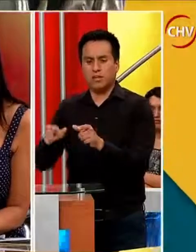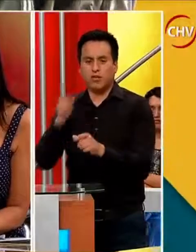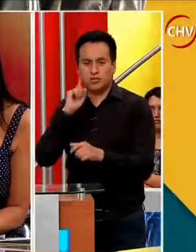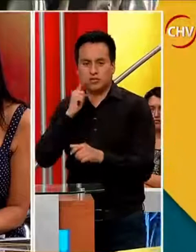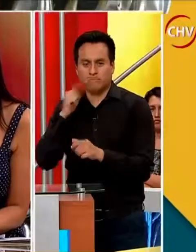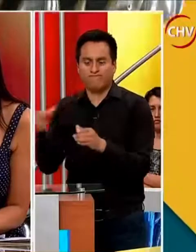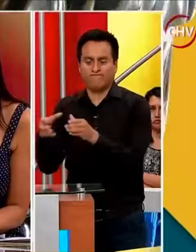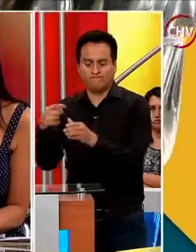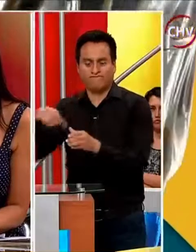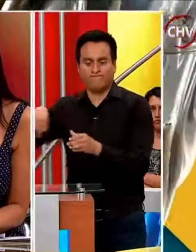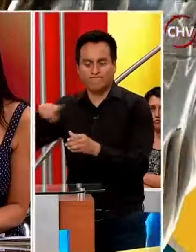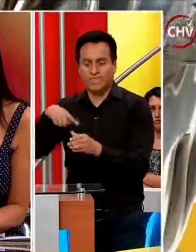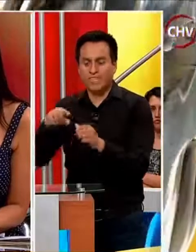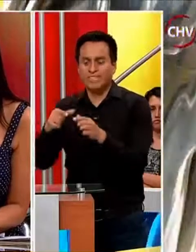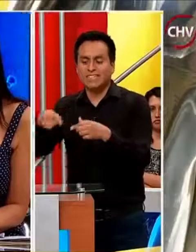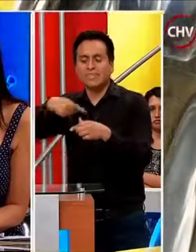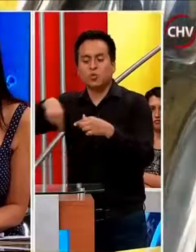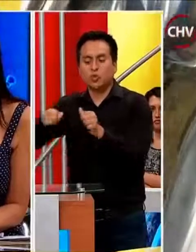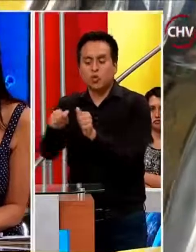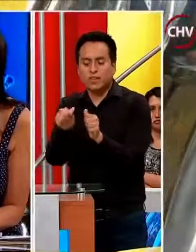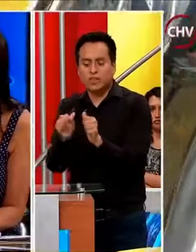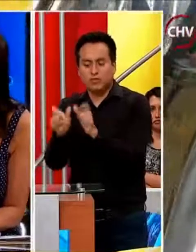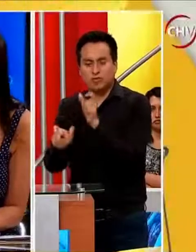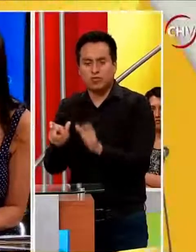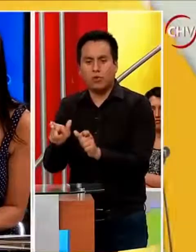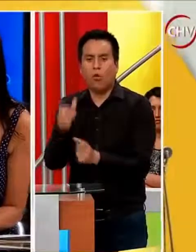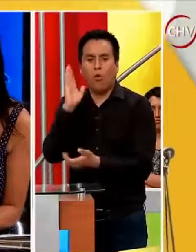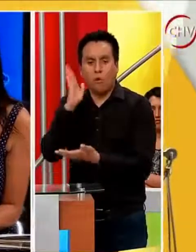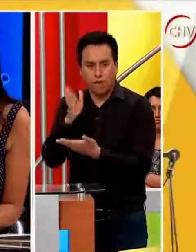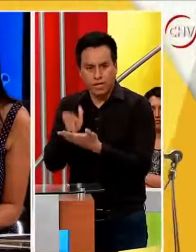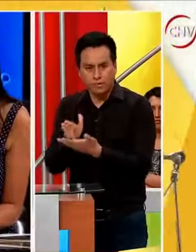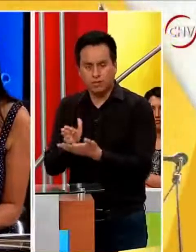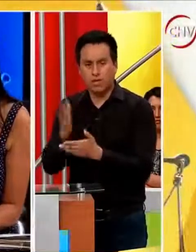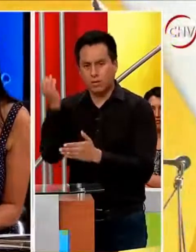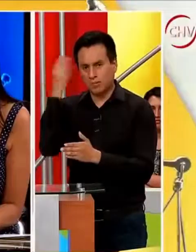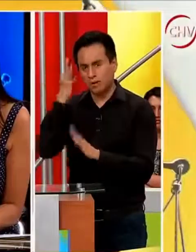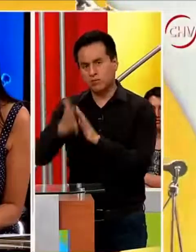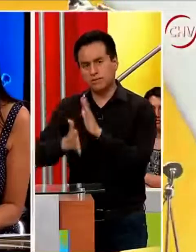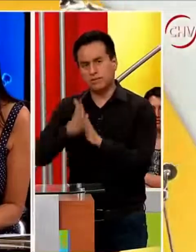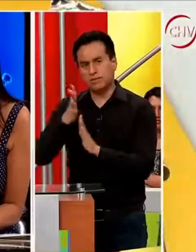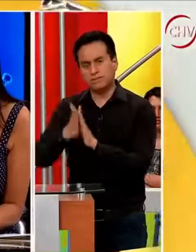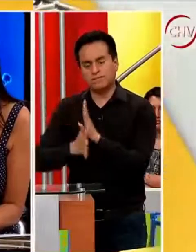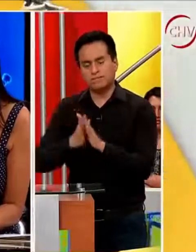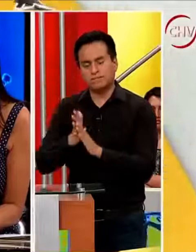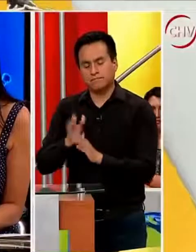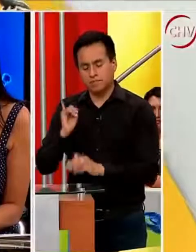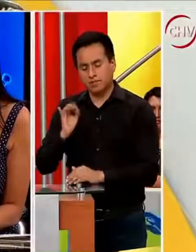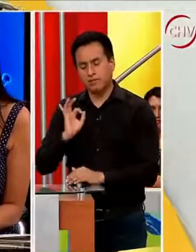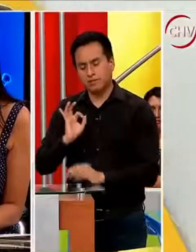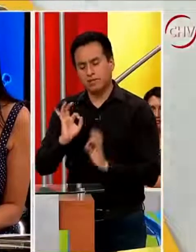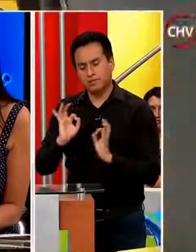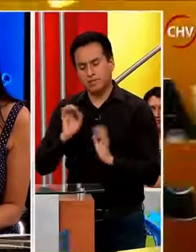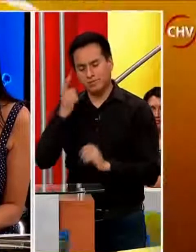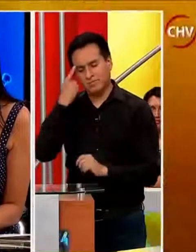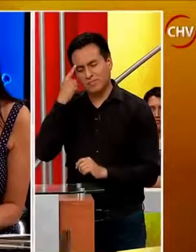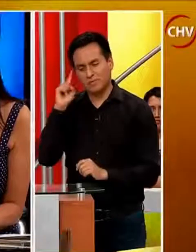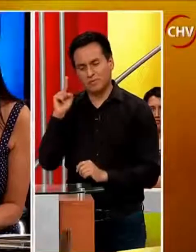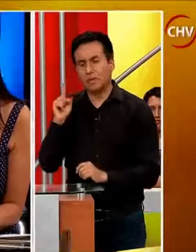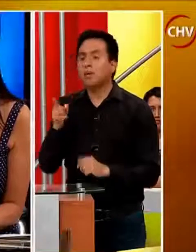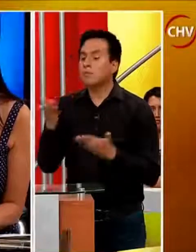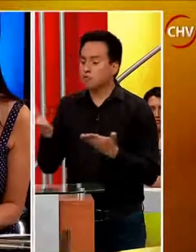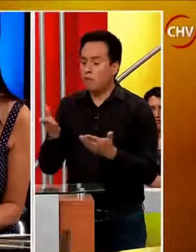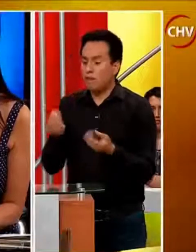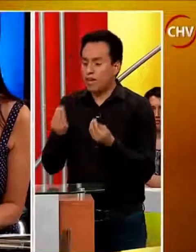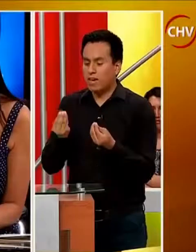círculo cercano tiene la obligación de aprenderle la lengua de señas. Sí, sí, ahorita, pero... Por su bien y por el bien de él. Yo he